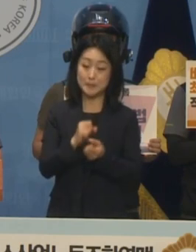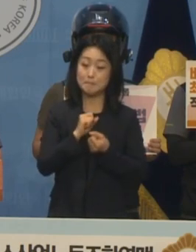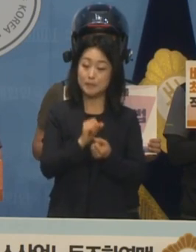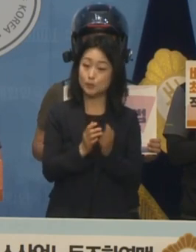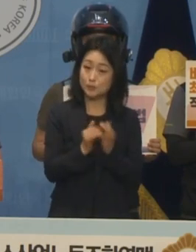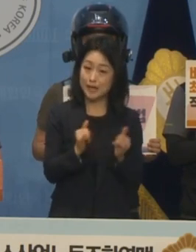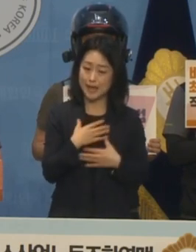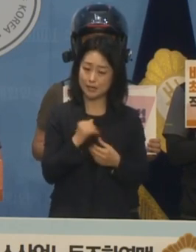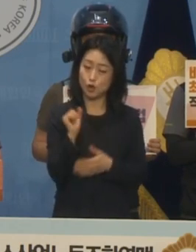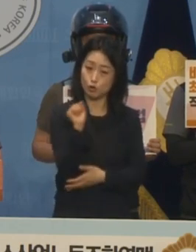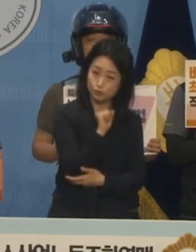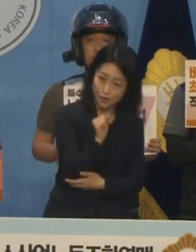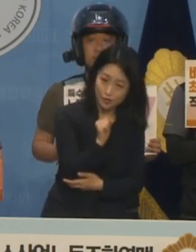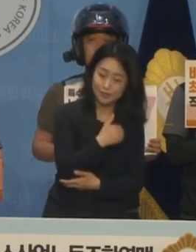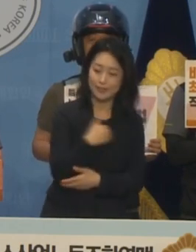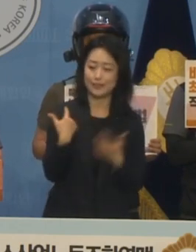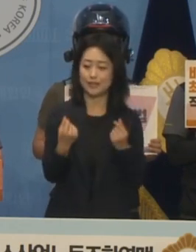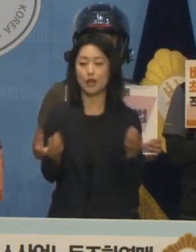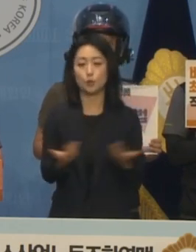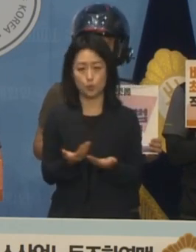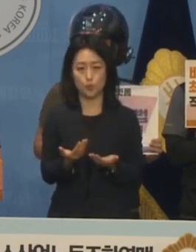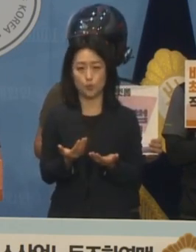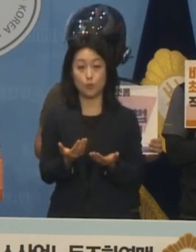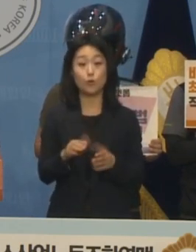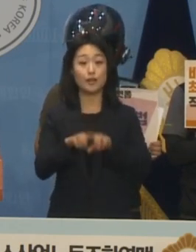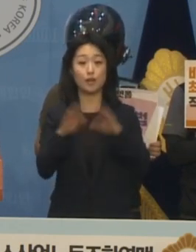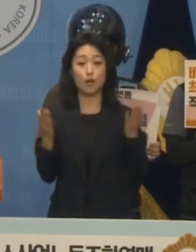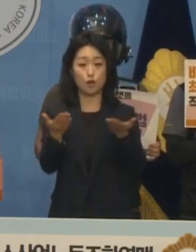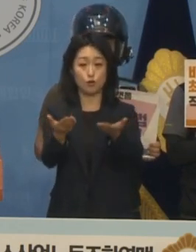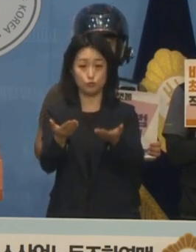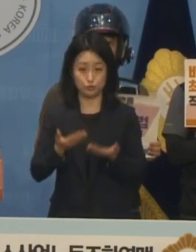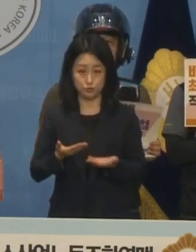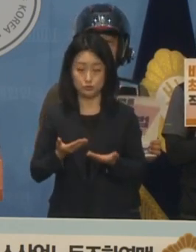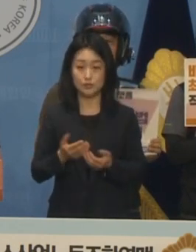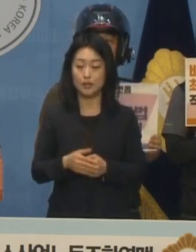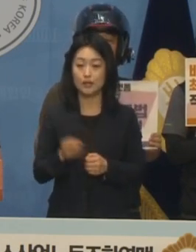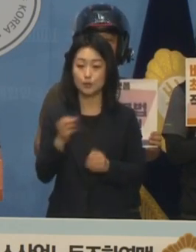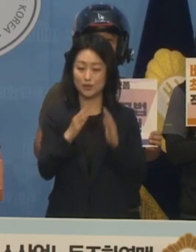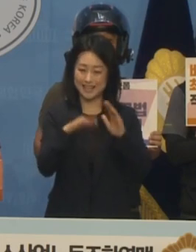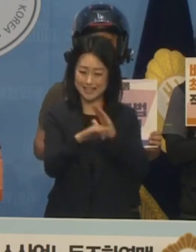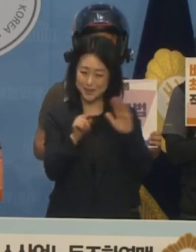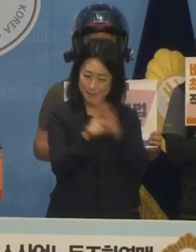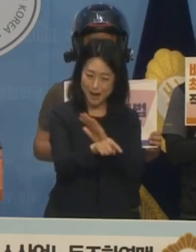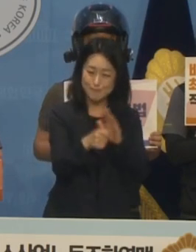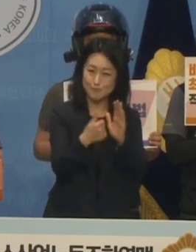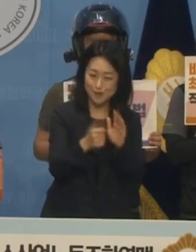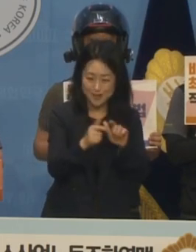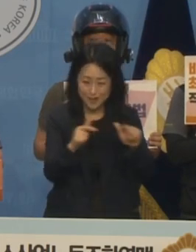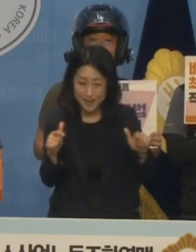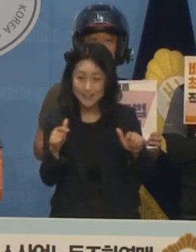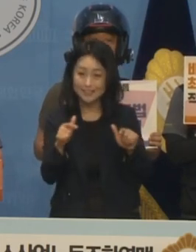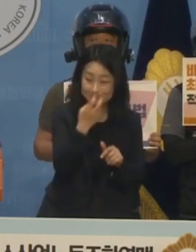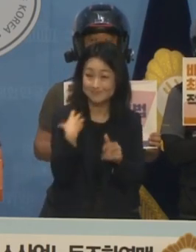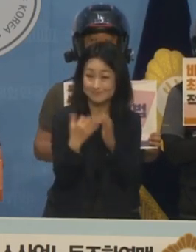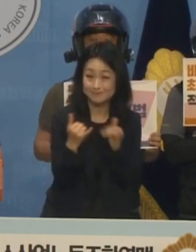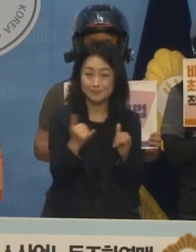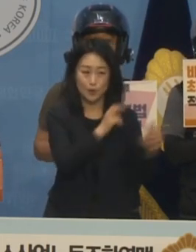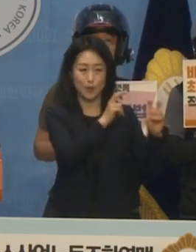더욱더 확대되어야 합니다. 오늘 정혜경 의원이 개정안은 일하는 누구나 생계를 보장받기 위한 당연한 권리를